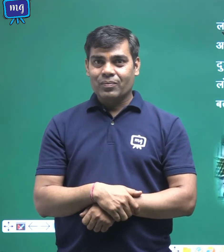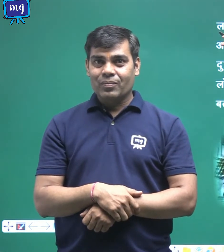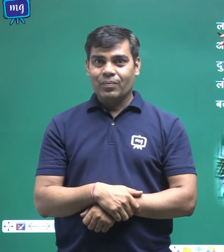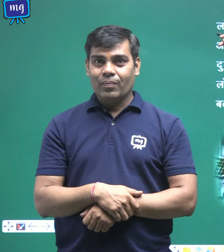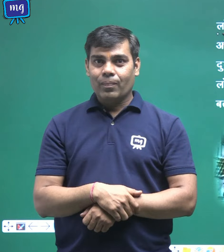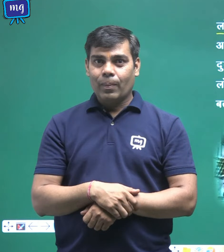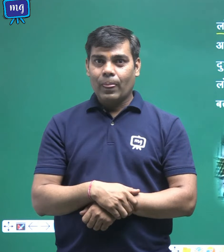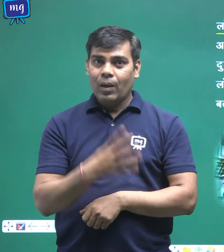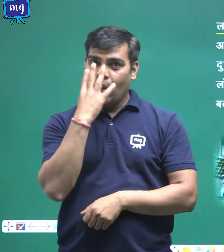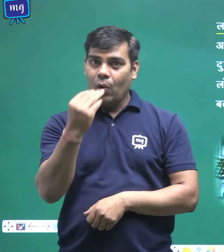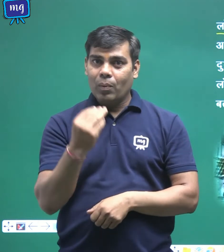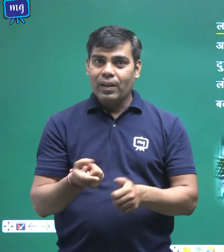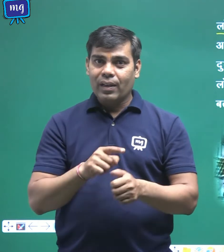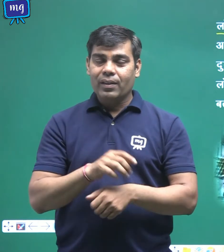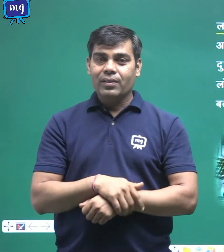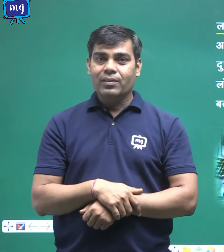लोमड़ी ने